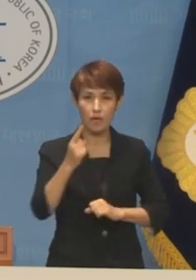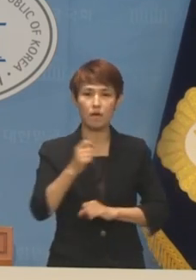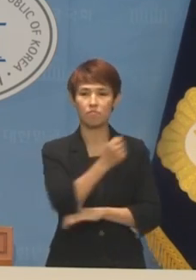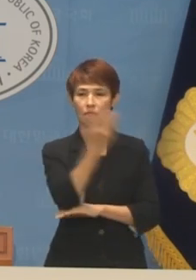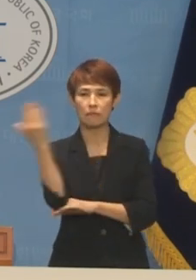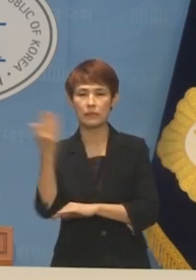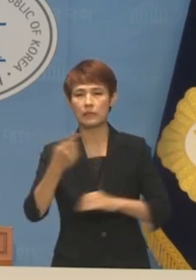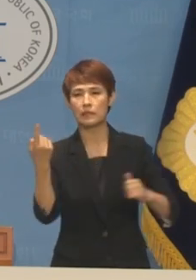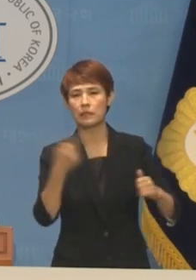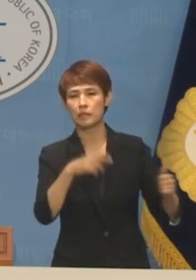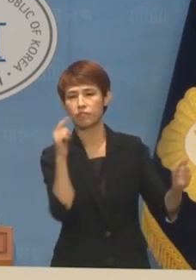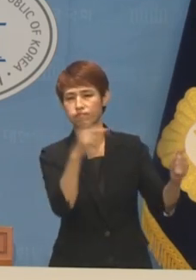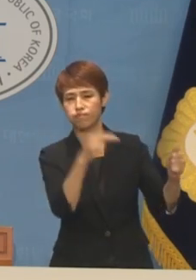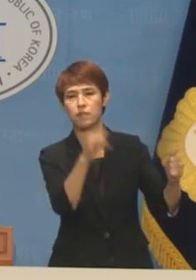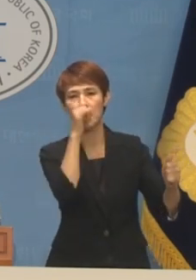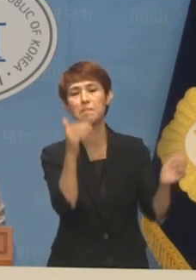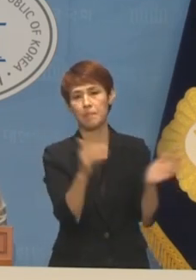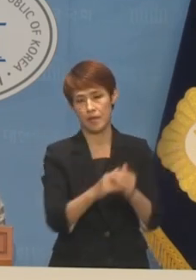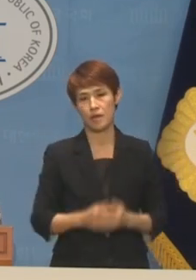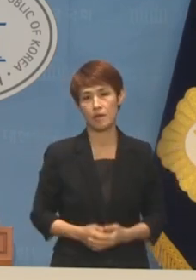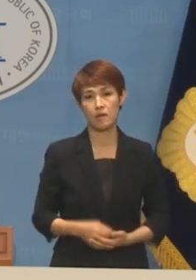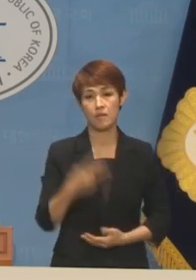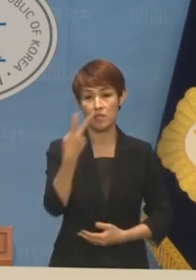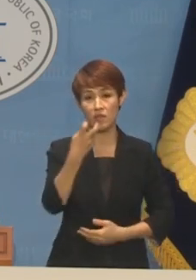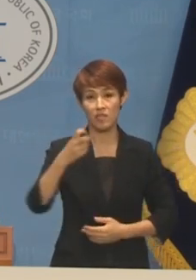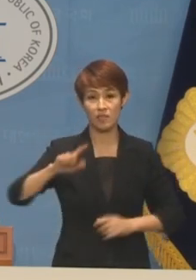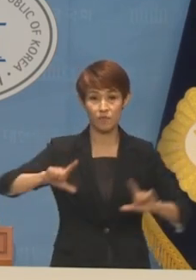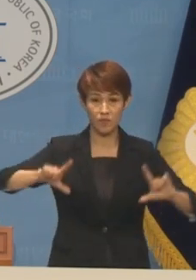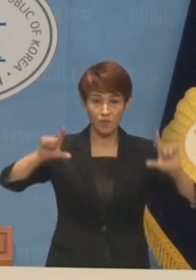받아왔습니다. 2020년 4월